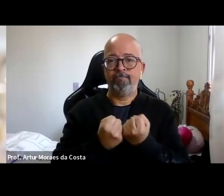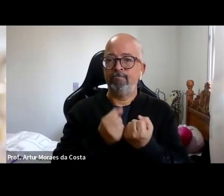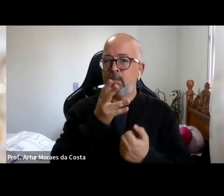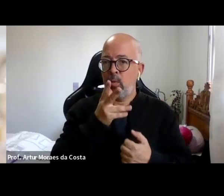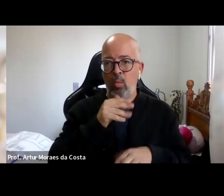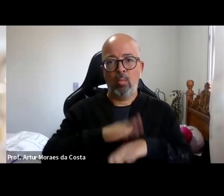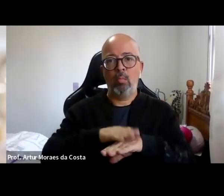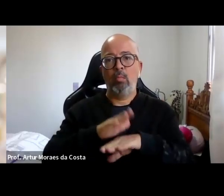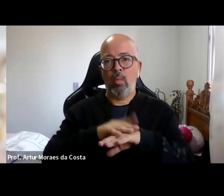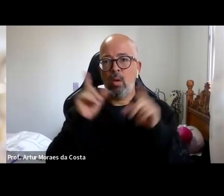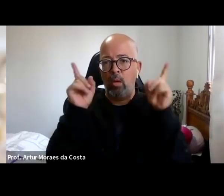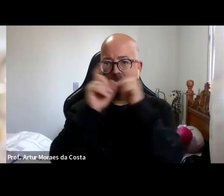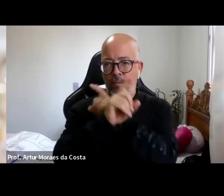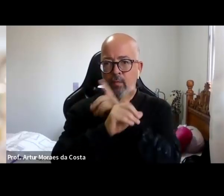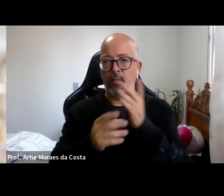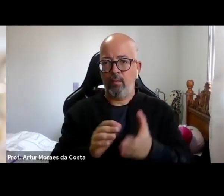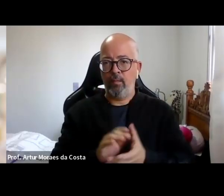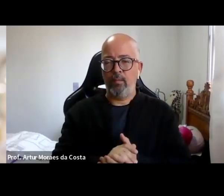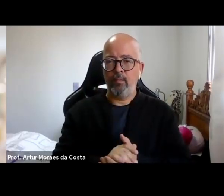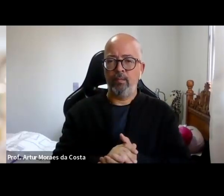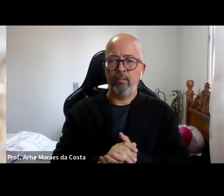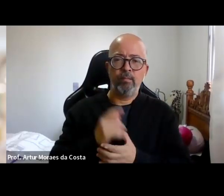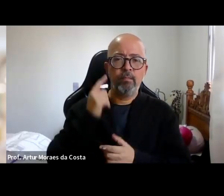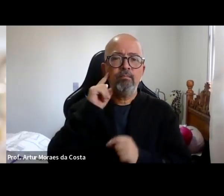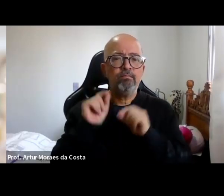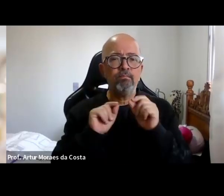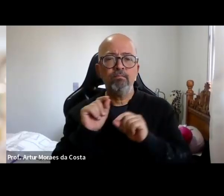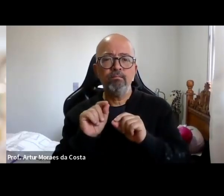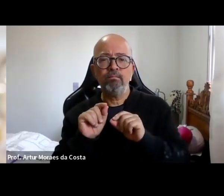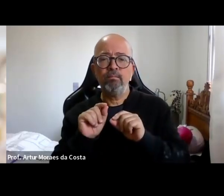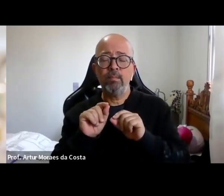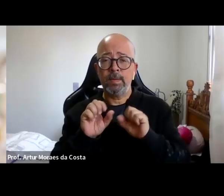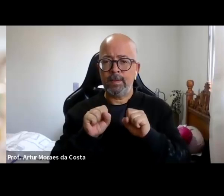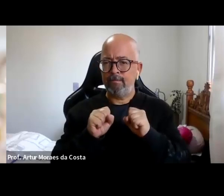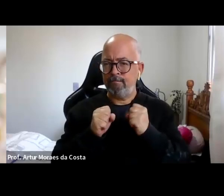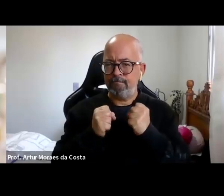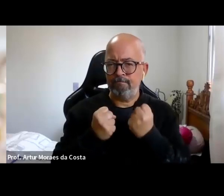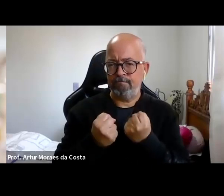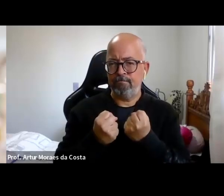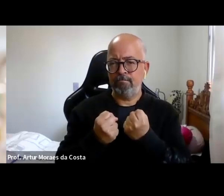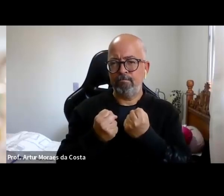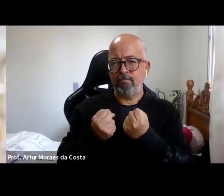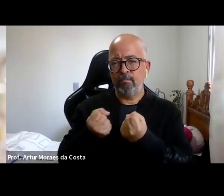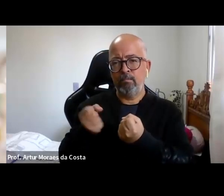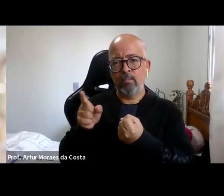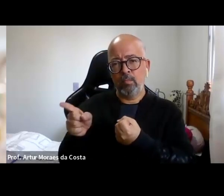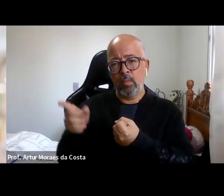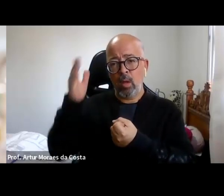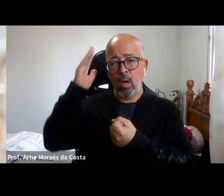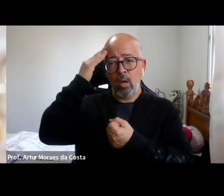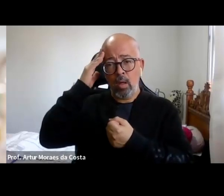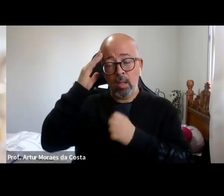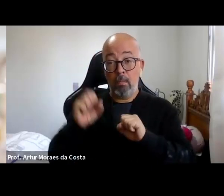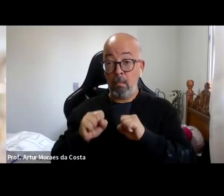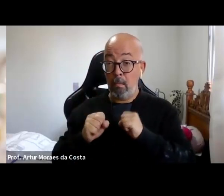ser mayor pero pienso que el esfuerzo tiene que ser de ambos no a veces para nosotros como guías intérpretes